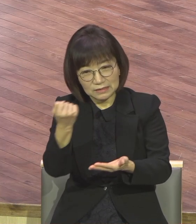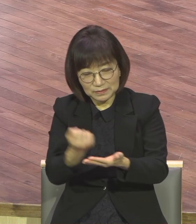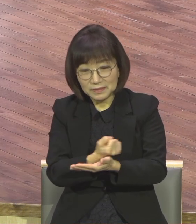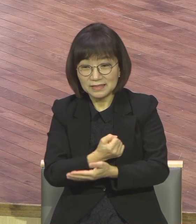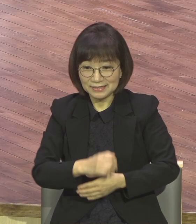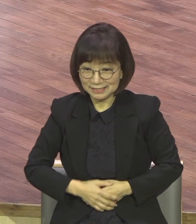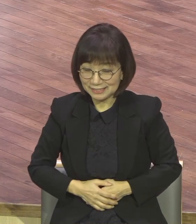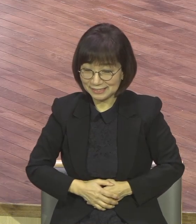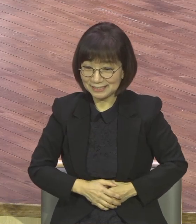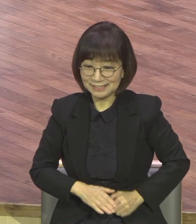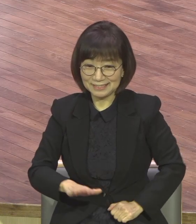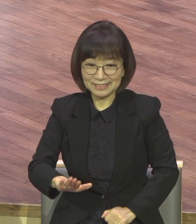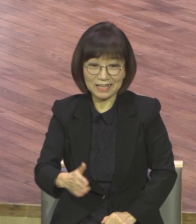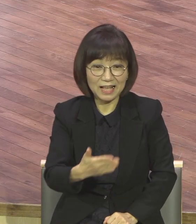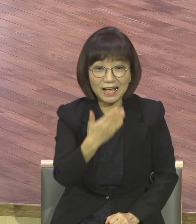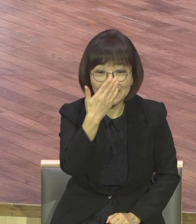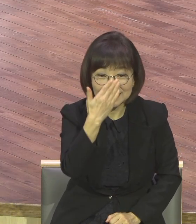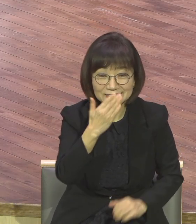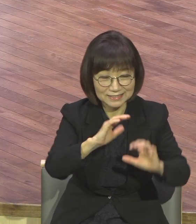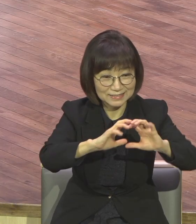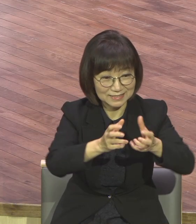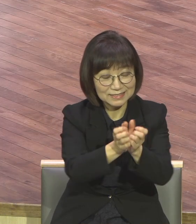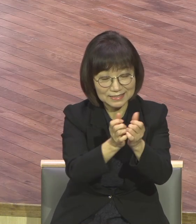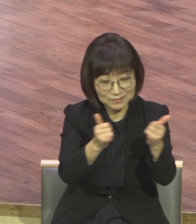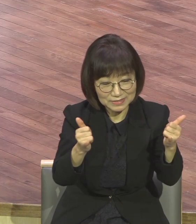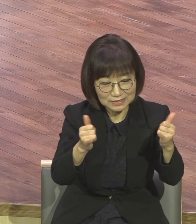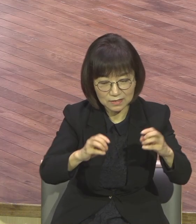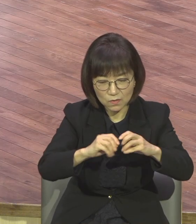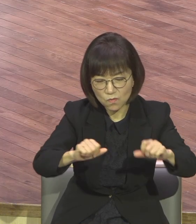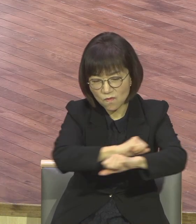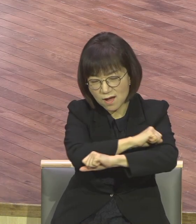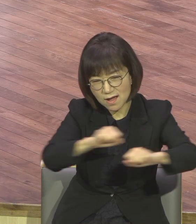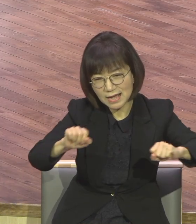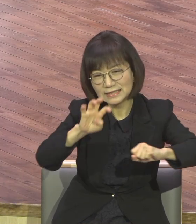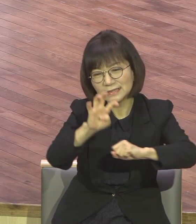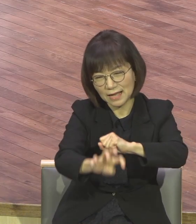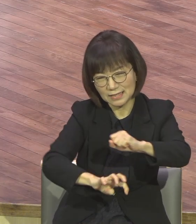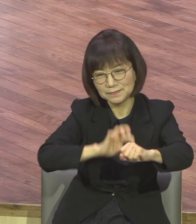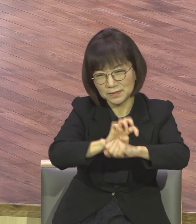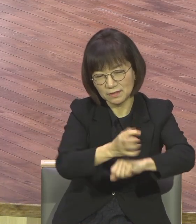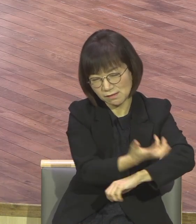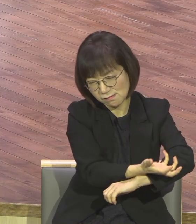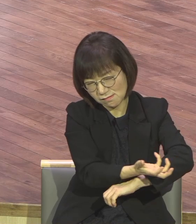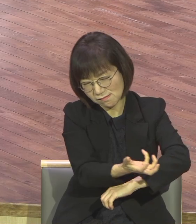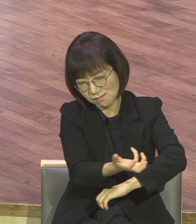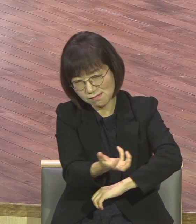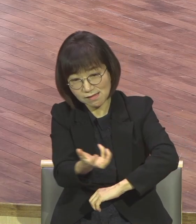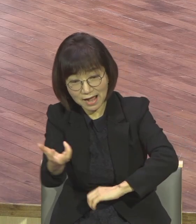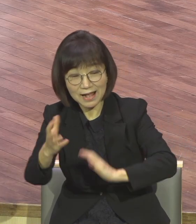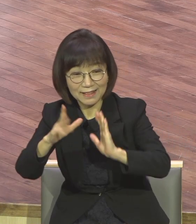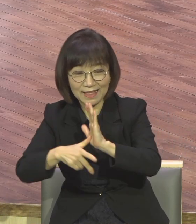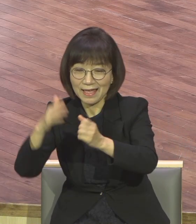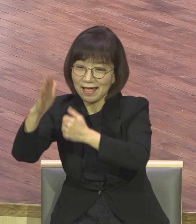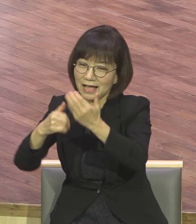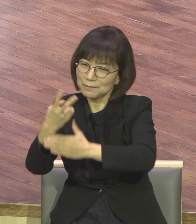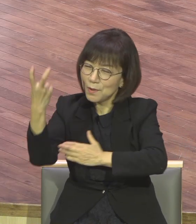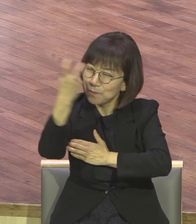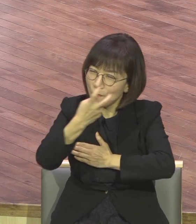사실 이스라엘 백성들은 광야 40년 동안 하나님께서